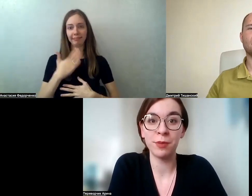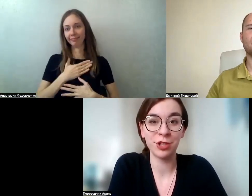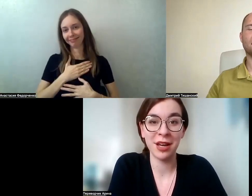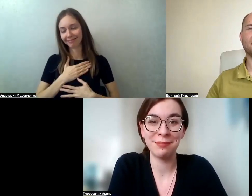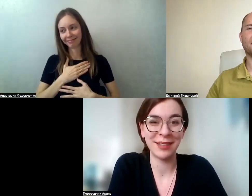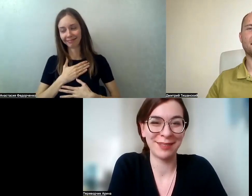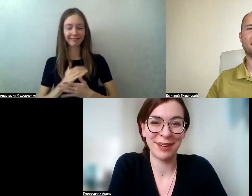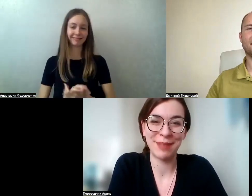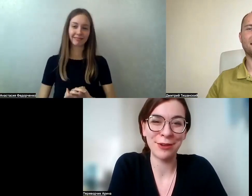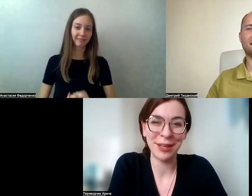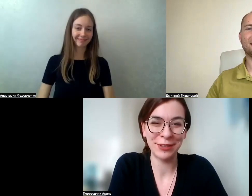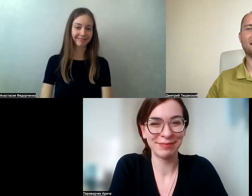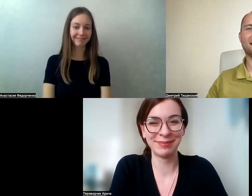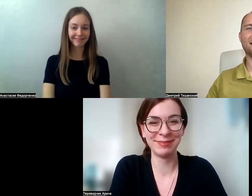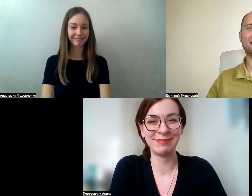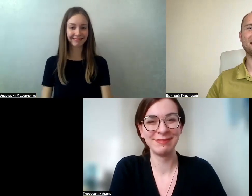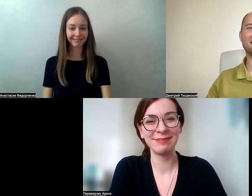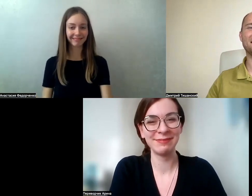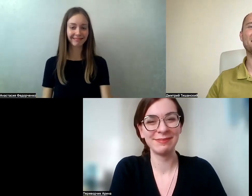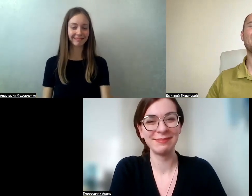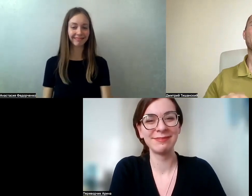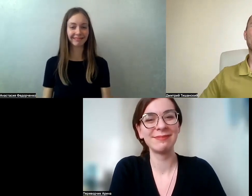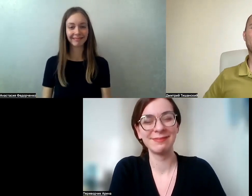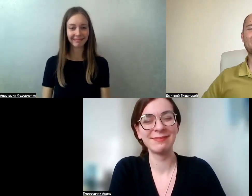Поэтому суперджамп – это прям мое-мое.